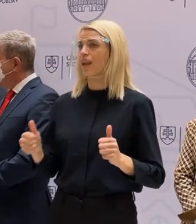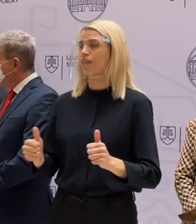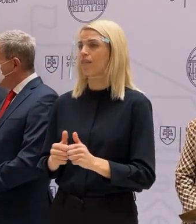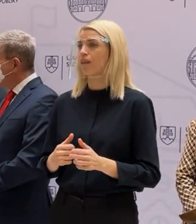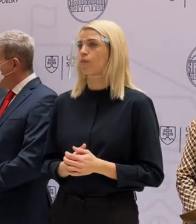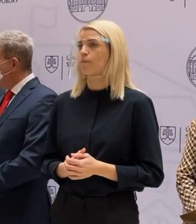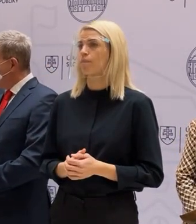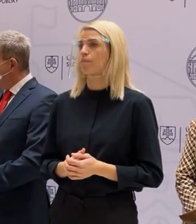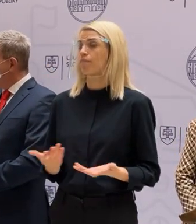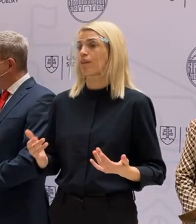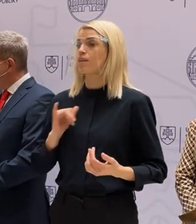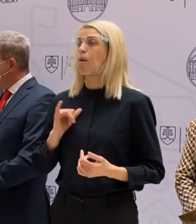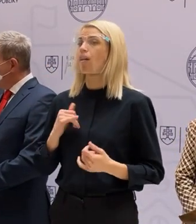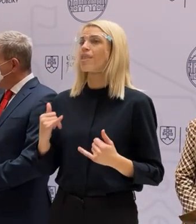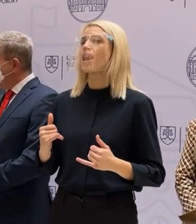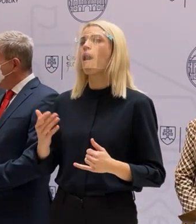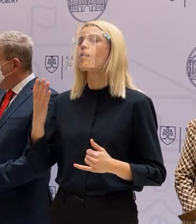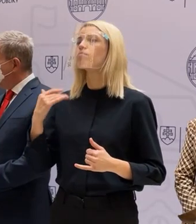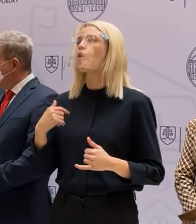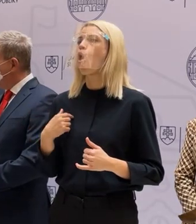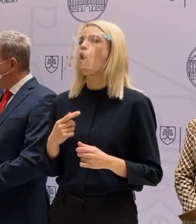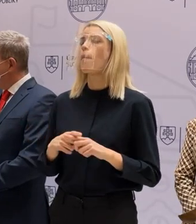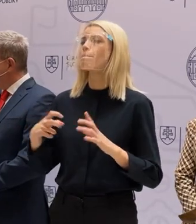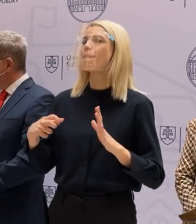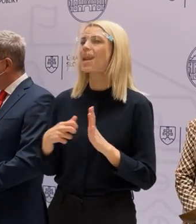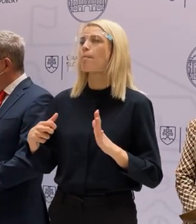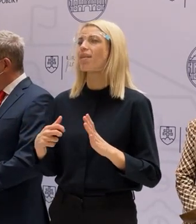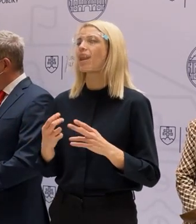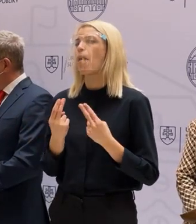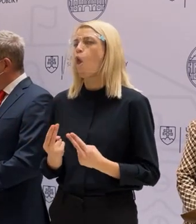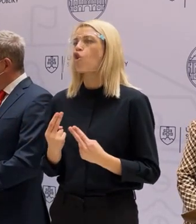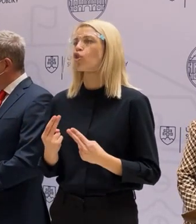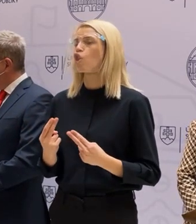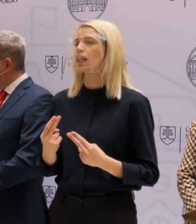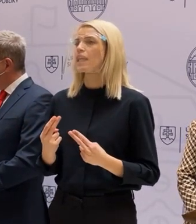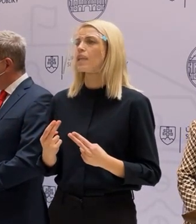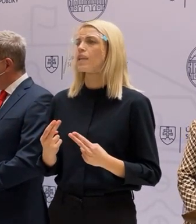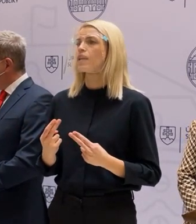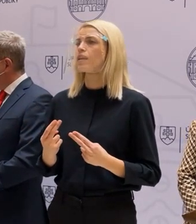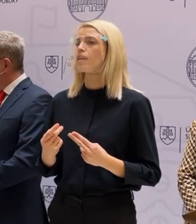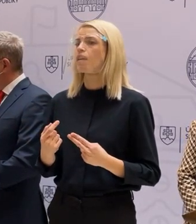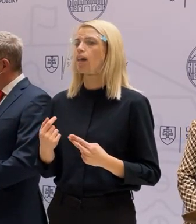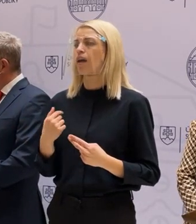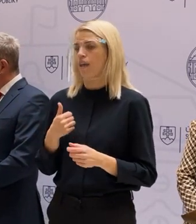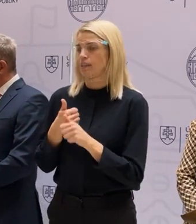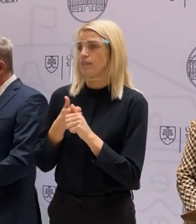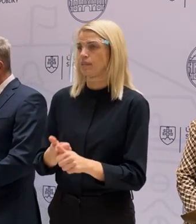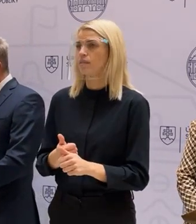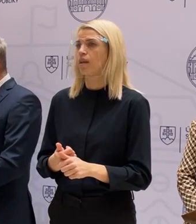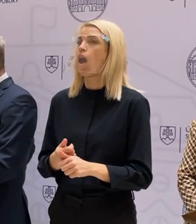počet, že doteraz sme sa riadili nejakými parametrami, trošku nám chýbajú teraz, alebo možno verejnosti, že čo keď v konkrétnych